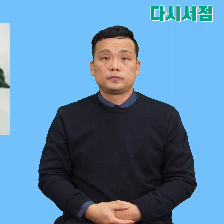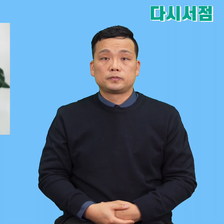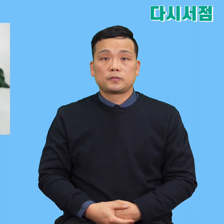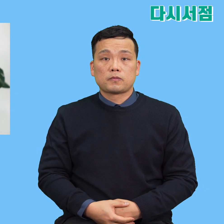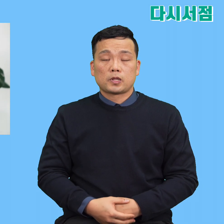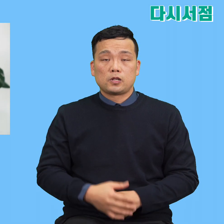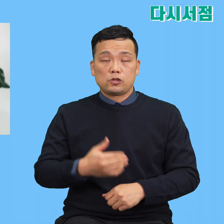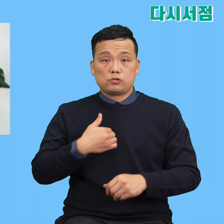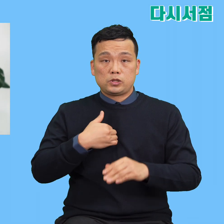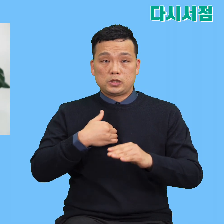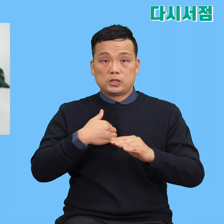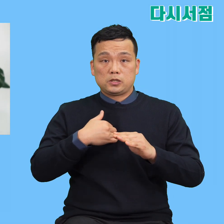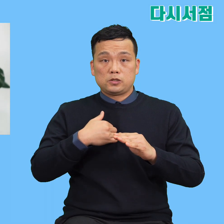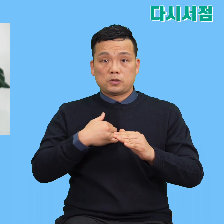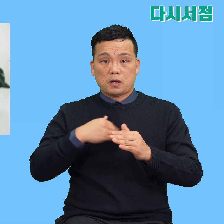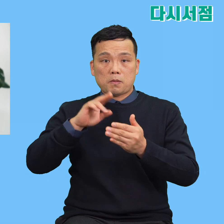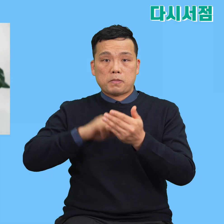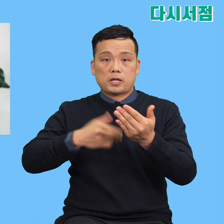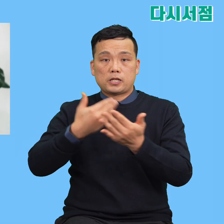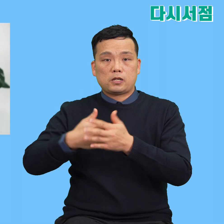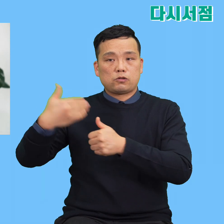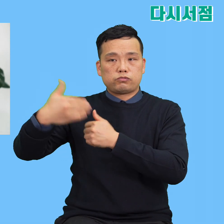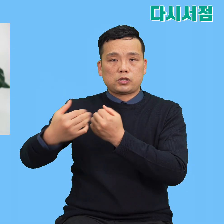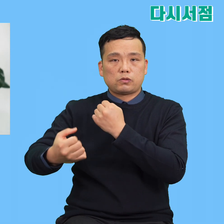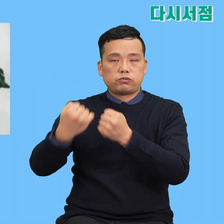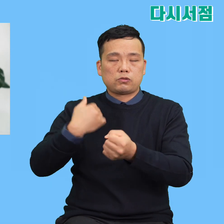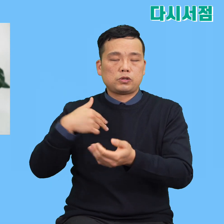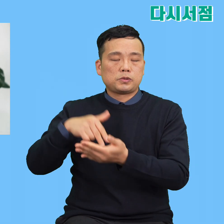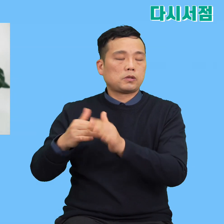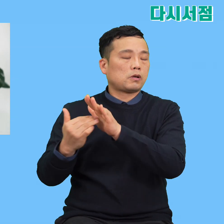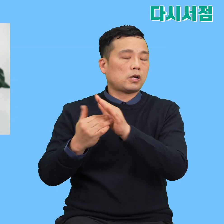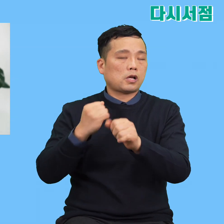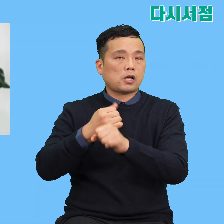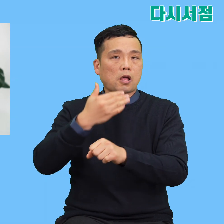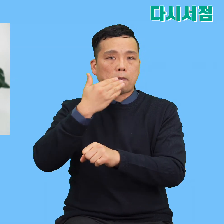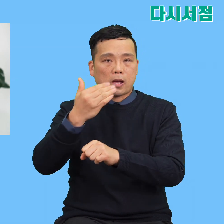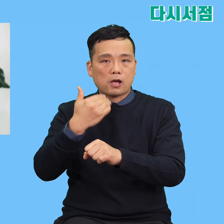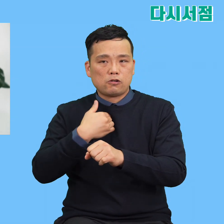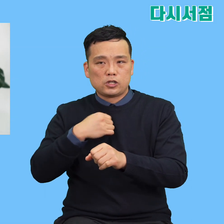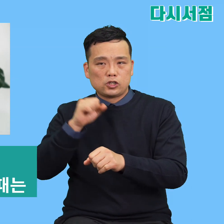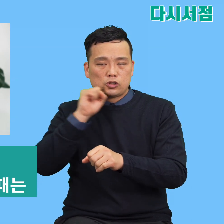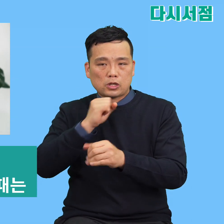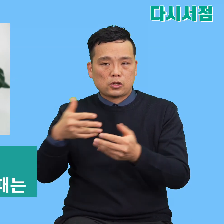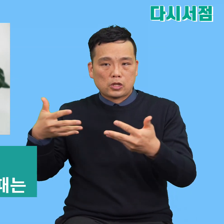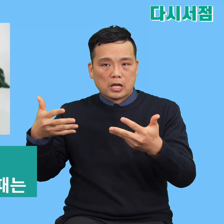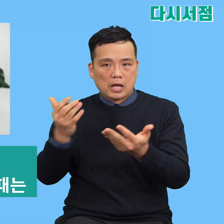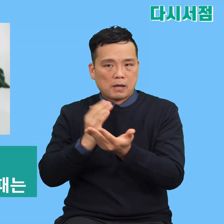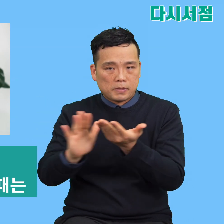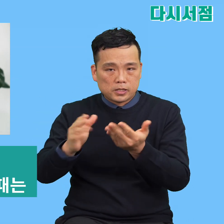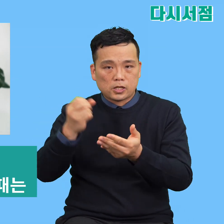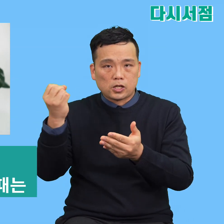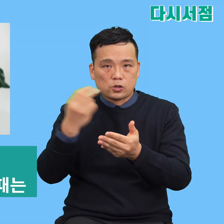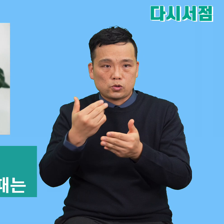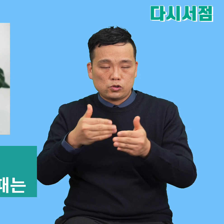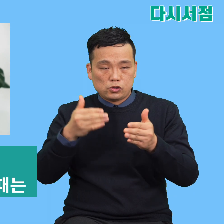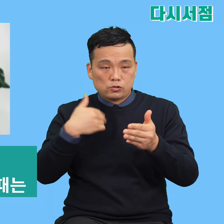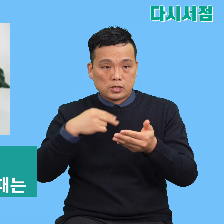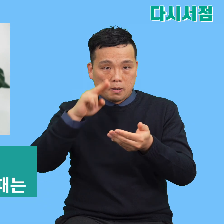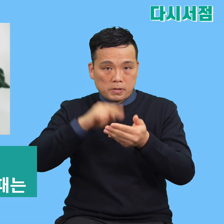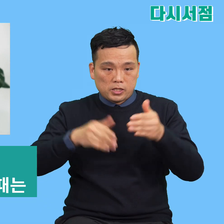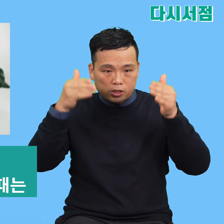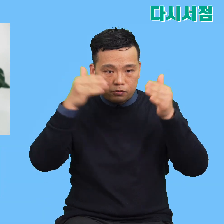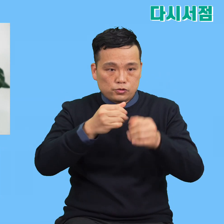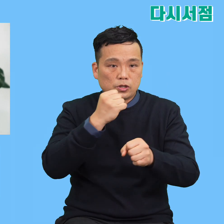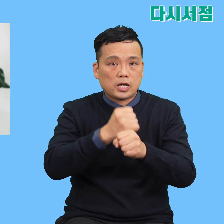저희 책방이 있고 안 될 수도 있어요. 책이 당연히 저희 취향이 안 맞을 수도 있고, 뭔가 타이밍이 어긋날 수도 있고, 예를 들어서 어떤 장르의 책이 이렇게 몰려 들어올